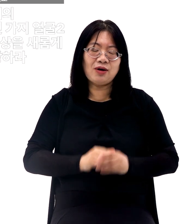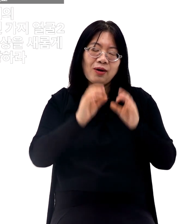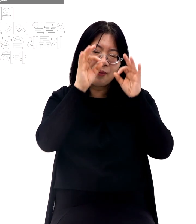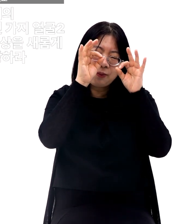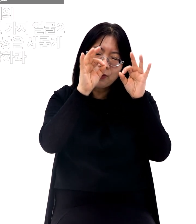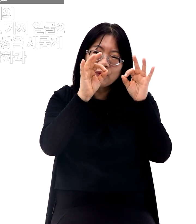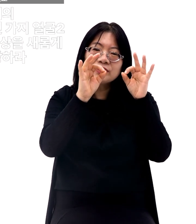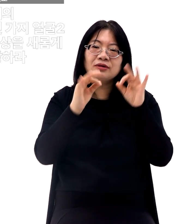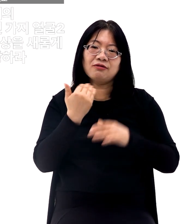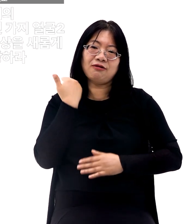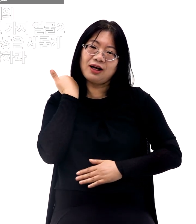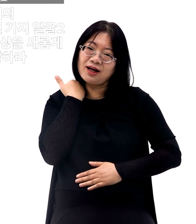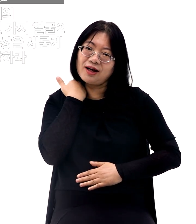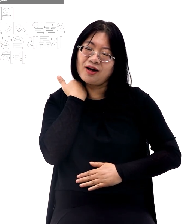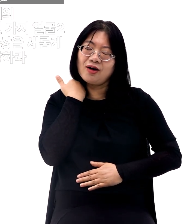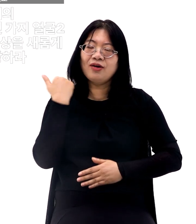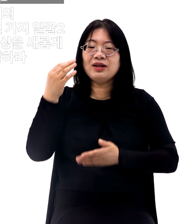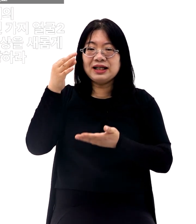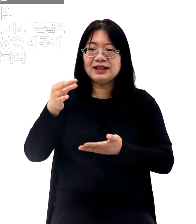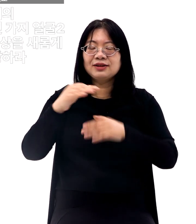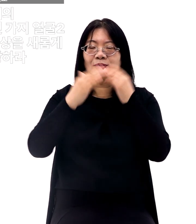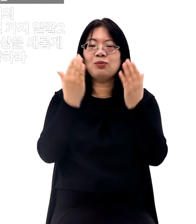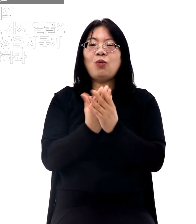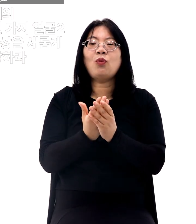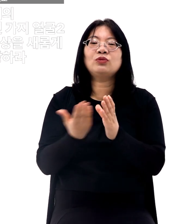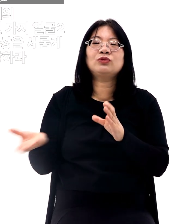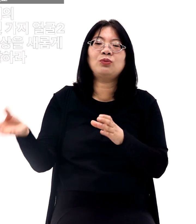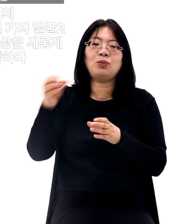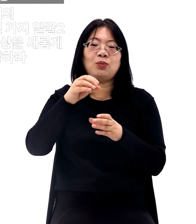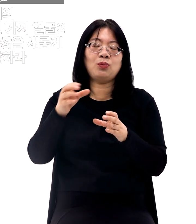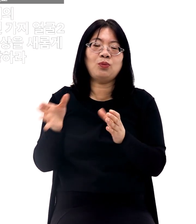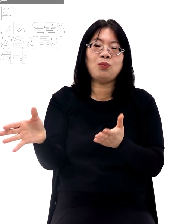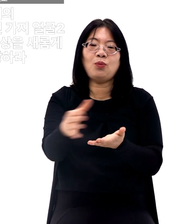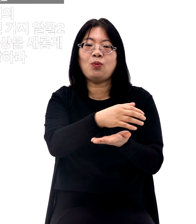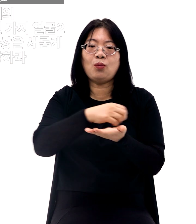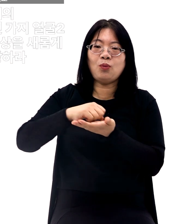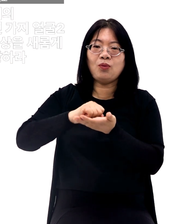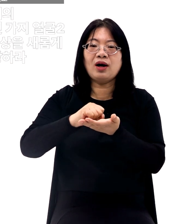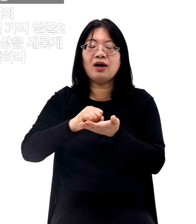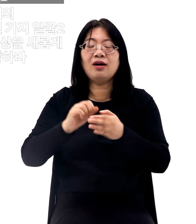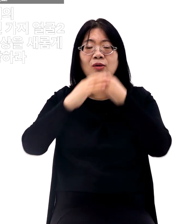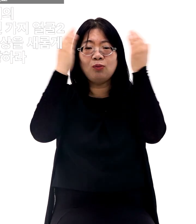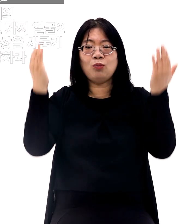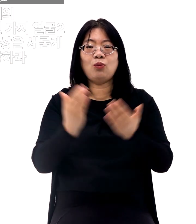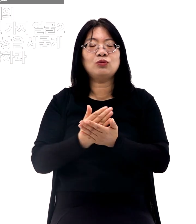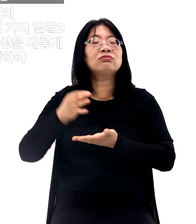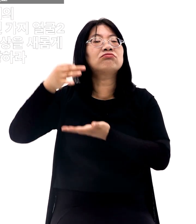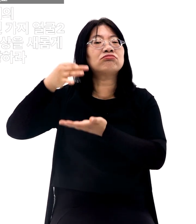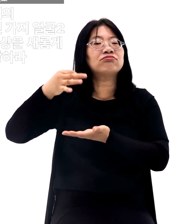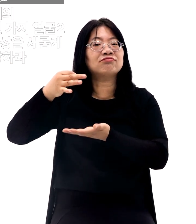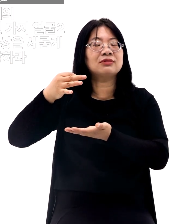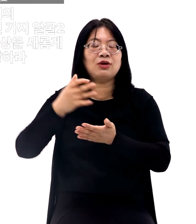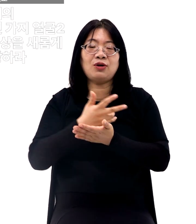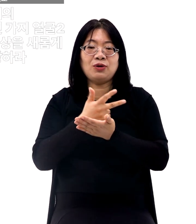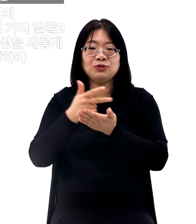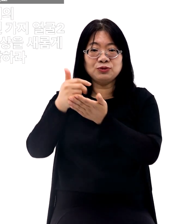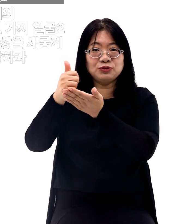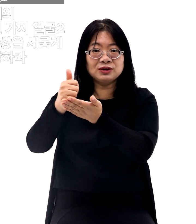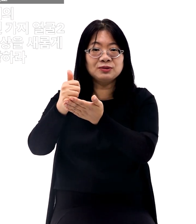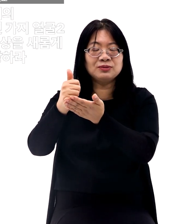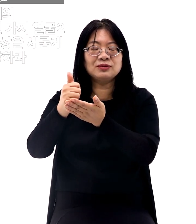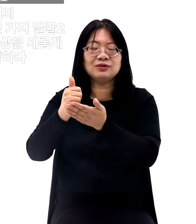않는 가치를 총망라해서 이 모든 가치는